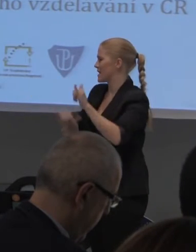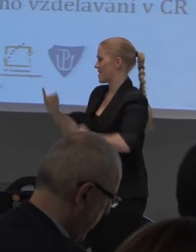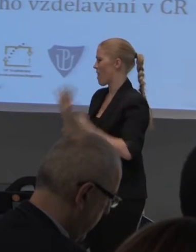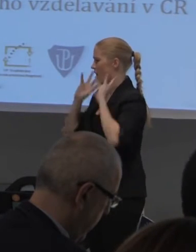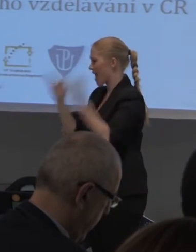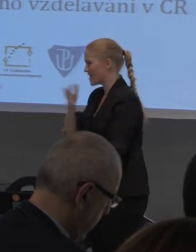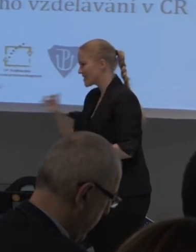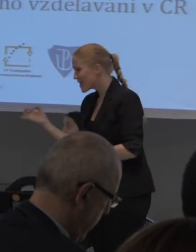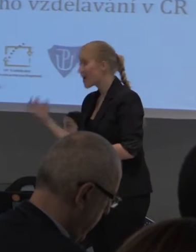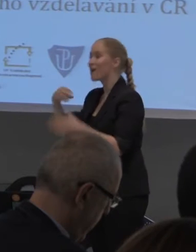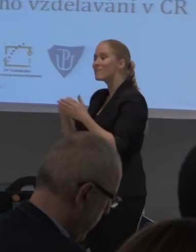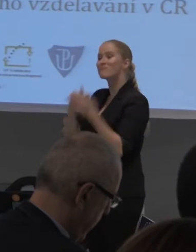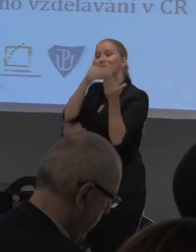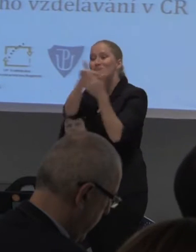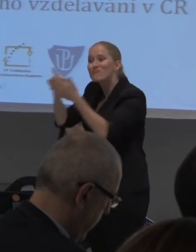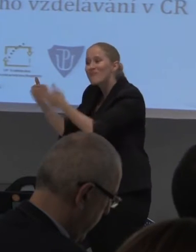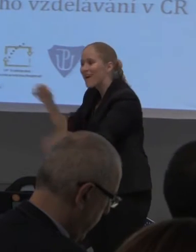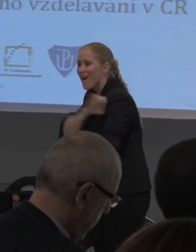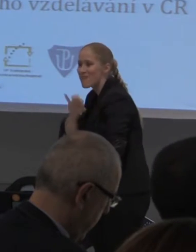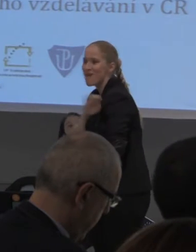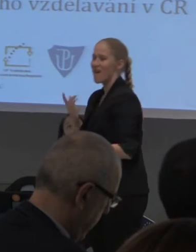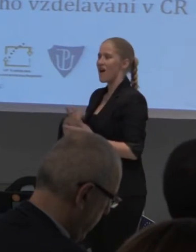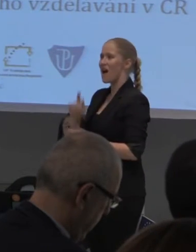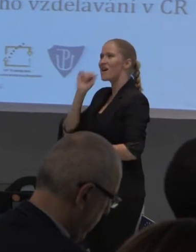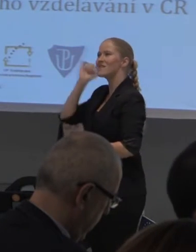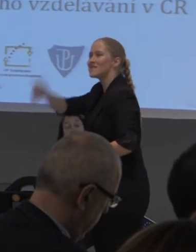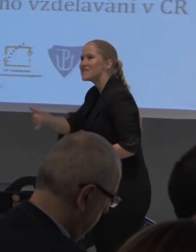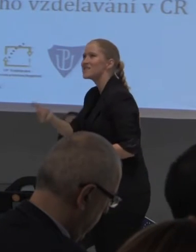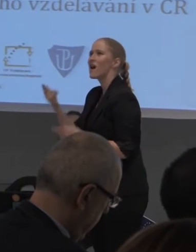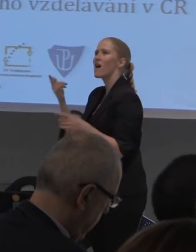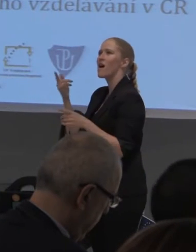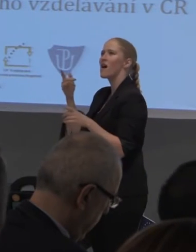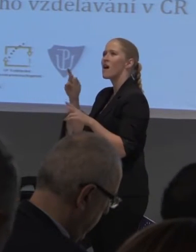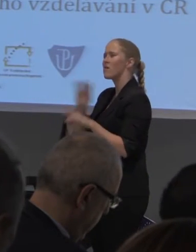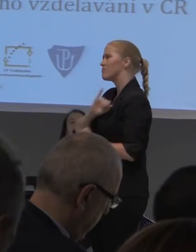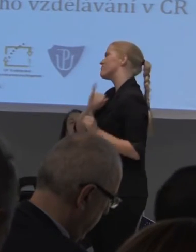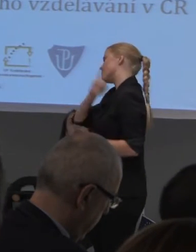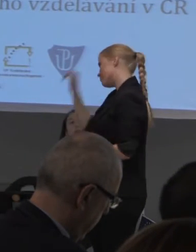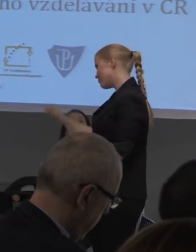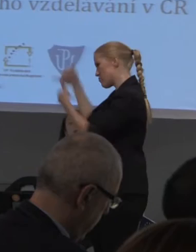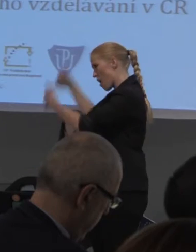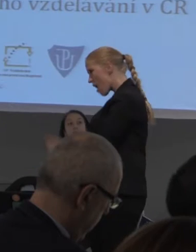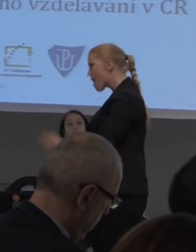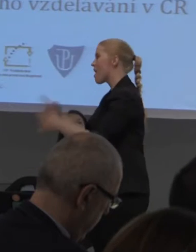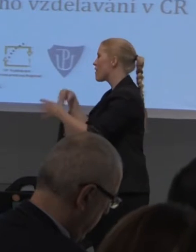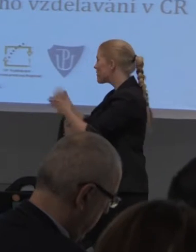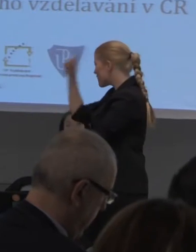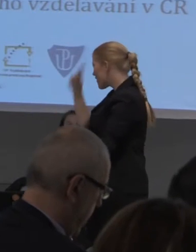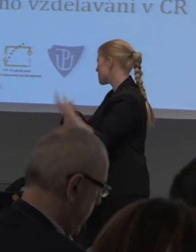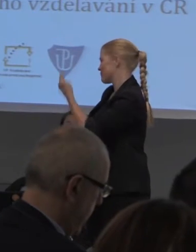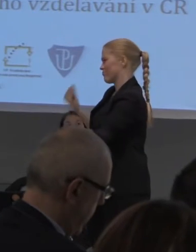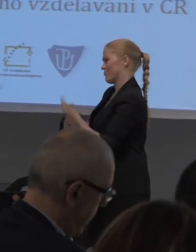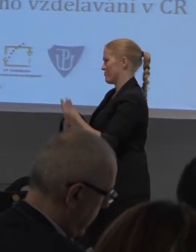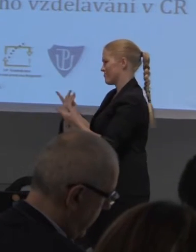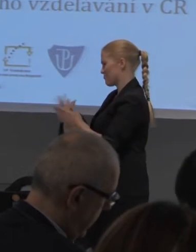den, potkávala jsem se s přáteli, nádhera. A druhý den jsem odjížděla do Prahy, kde jsem večer hrála